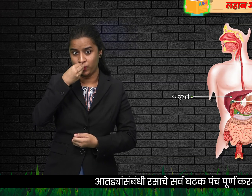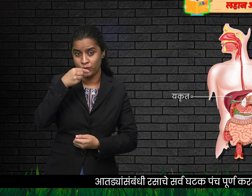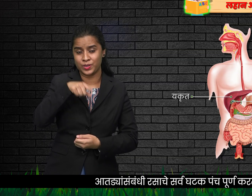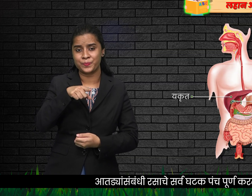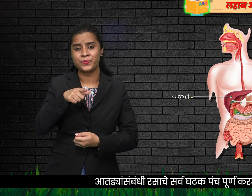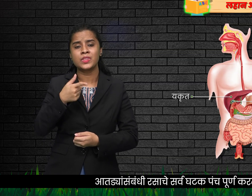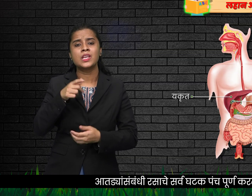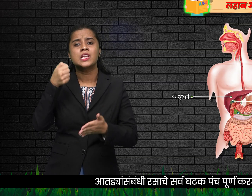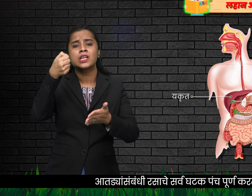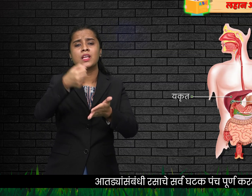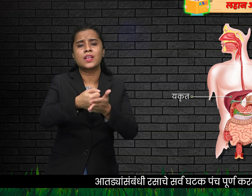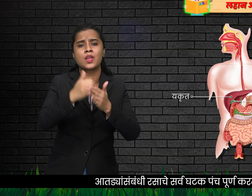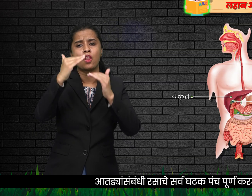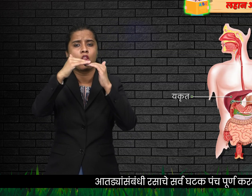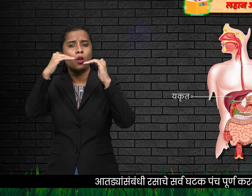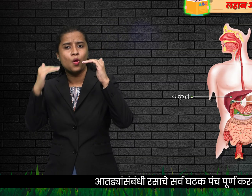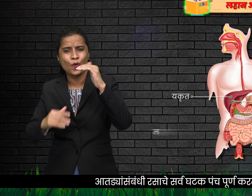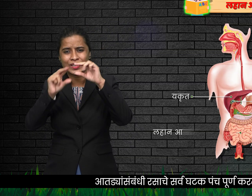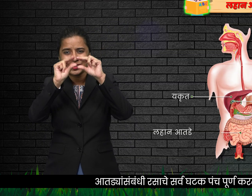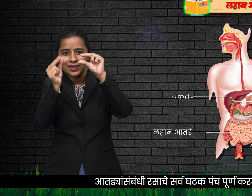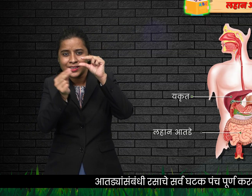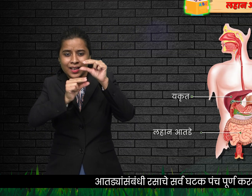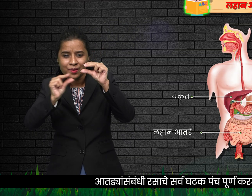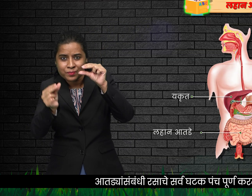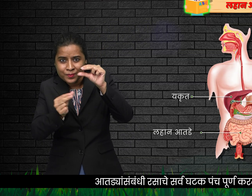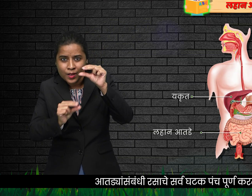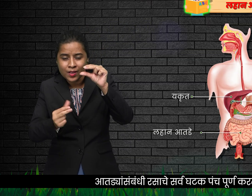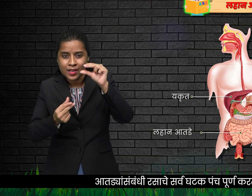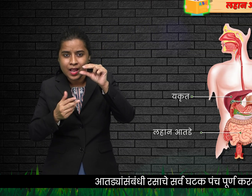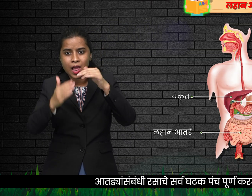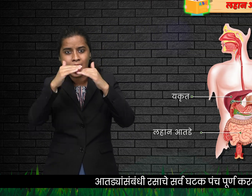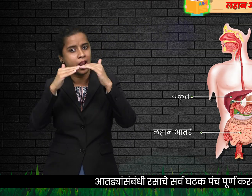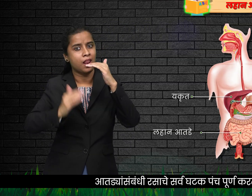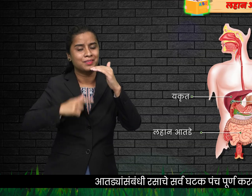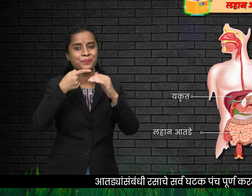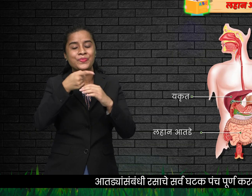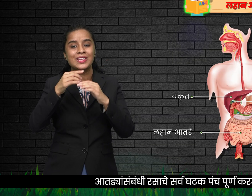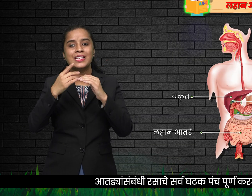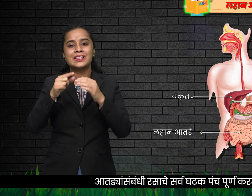समस्या आतडींसंबंधी रसाचे सर्व घटक पूर्ण करतो.